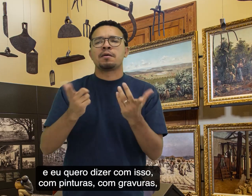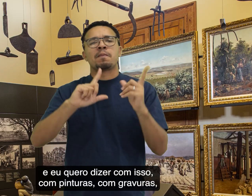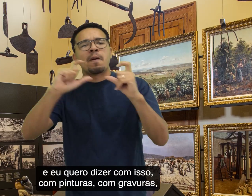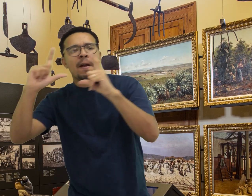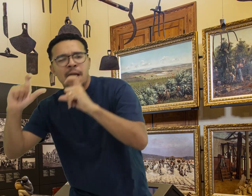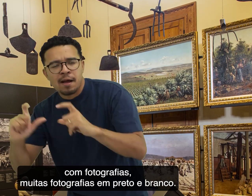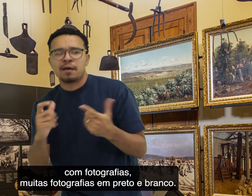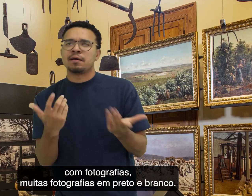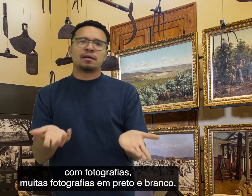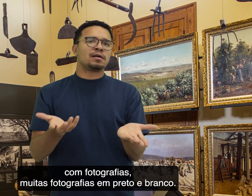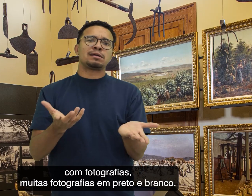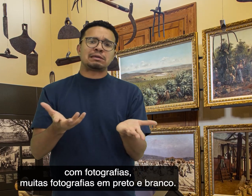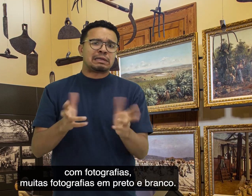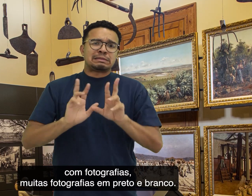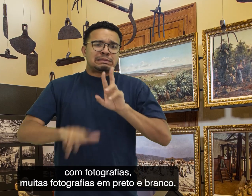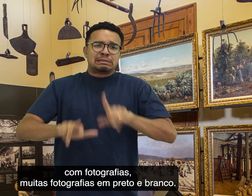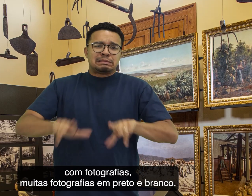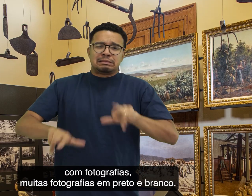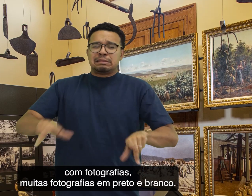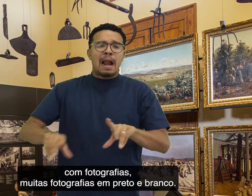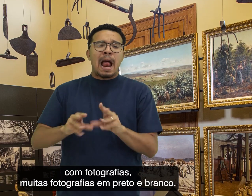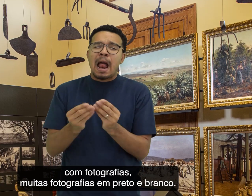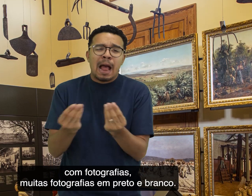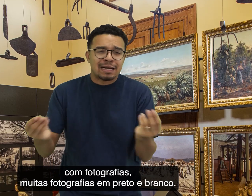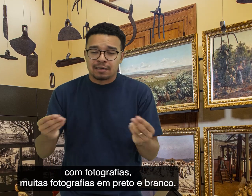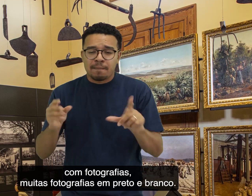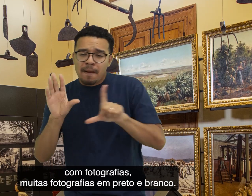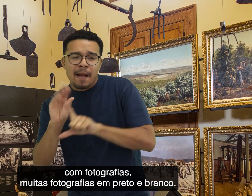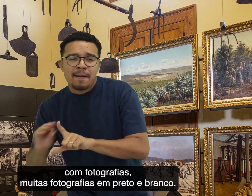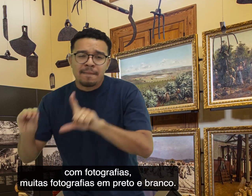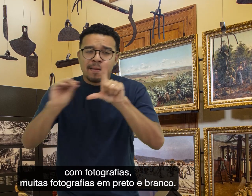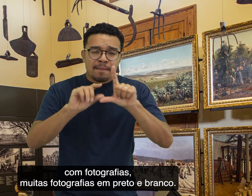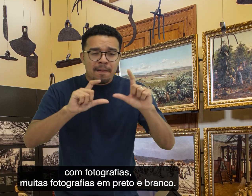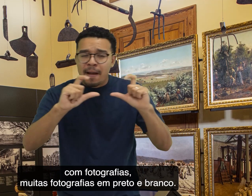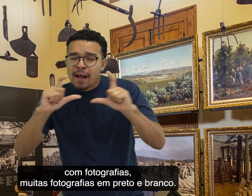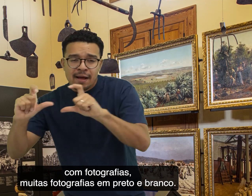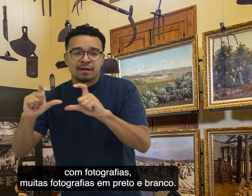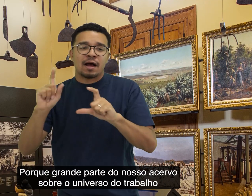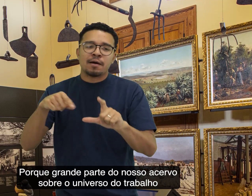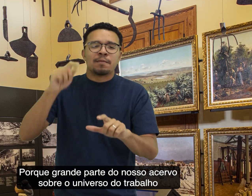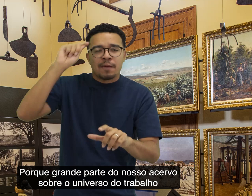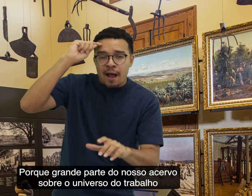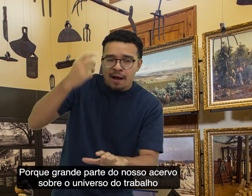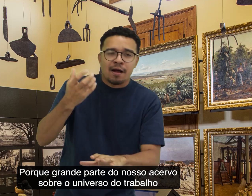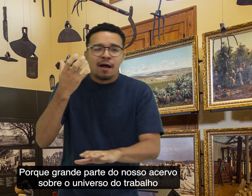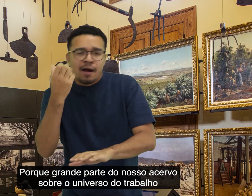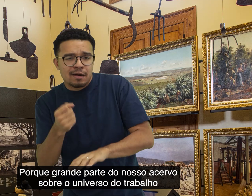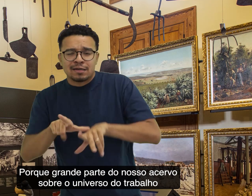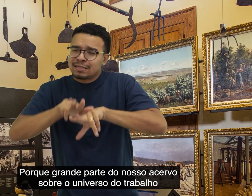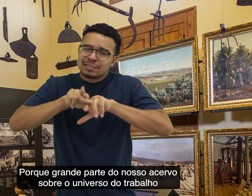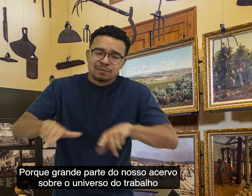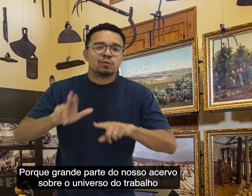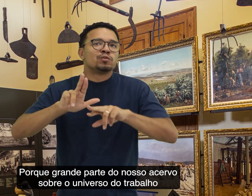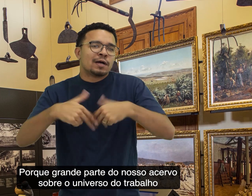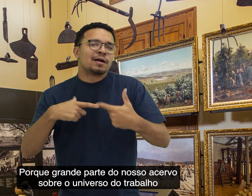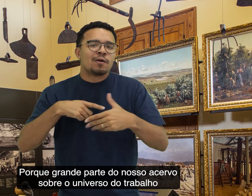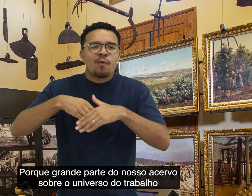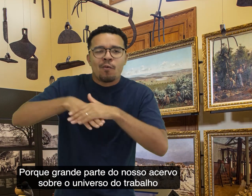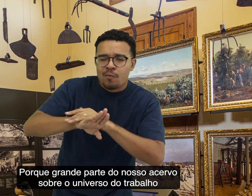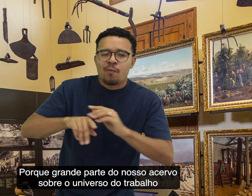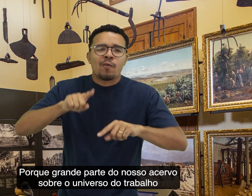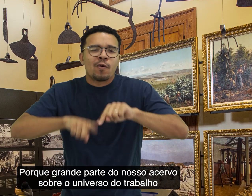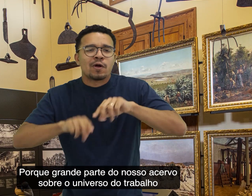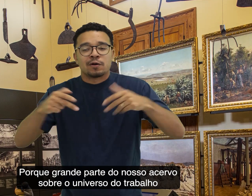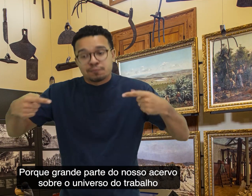pinturas, com gravuras, com fotografias, muitas fotografias em preto e branco, porque grande parte do